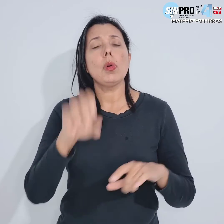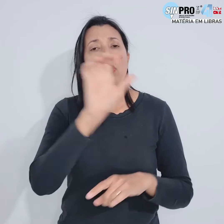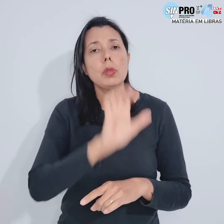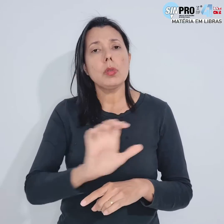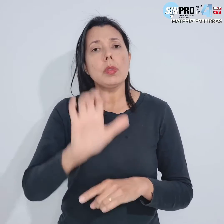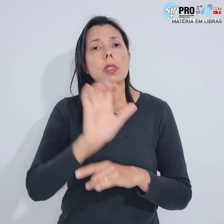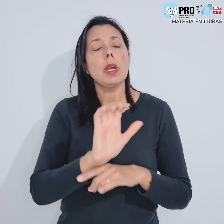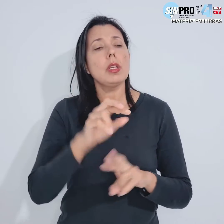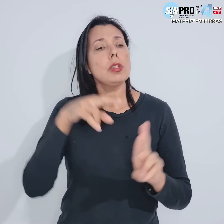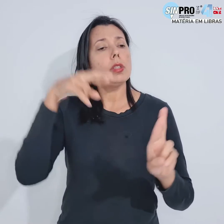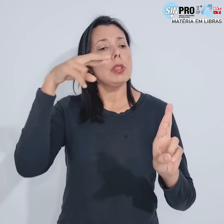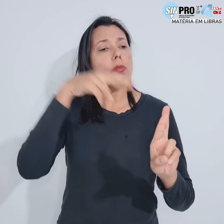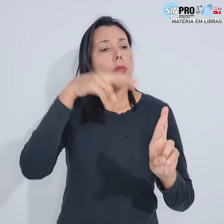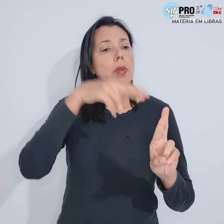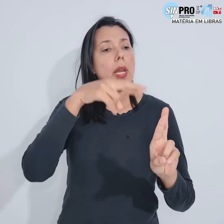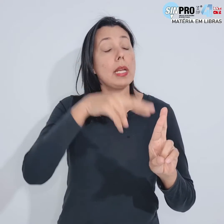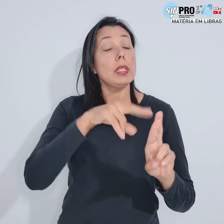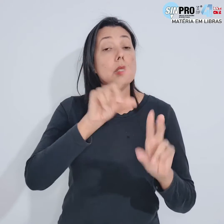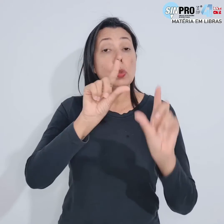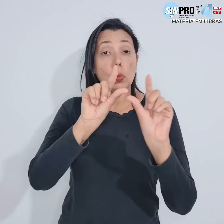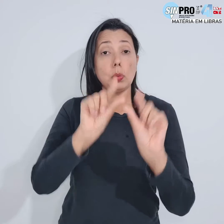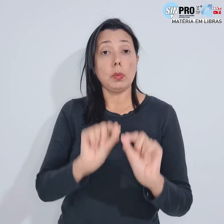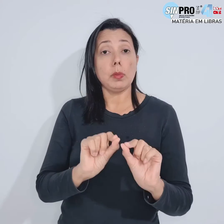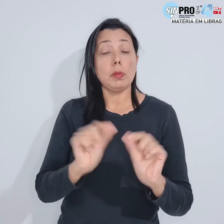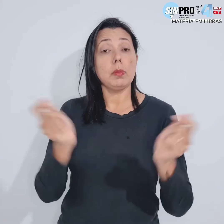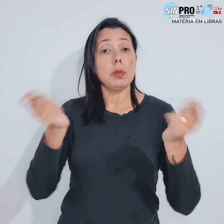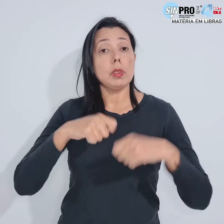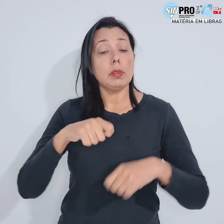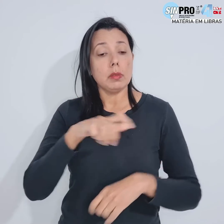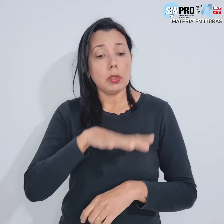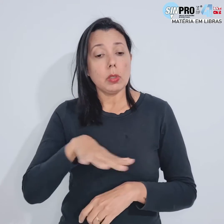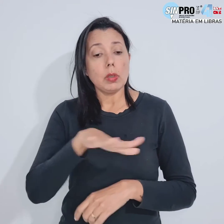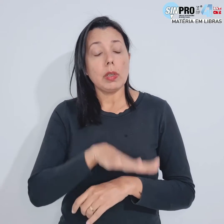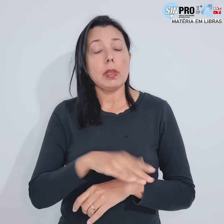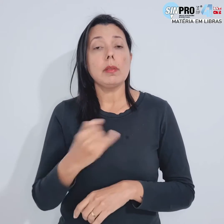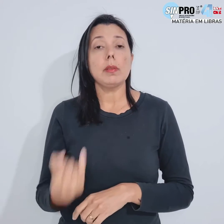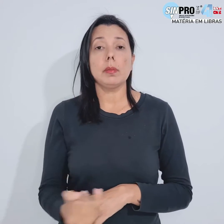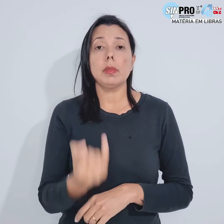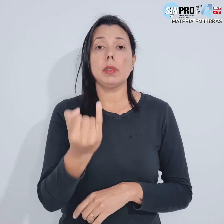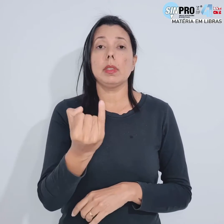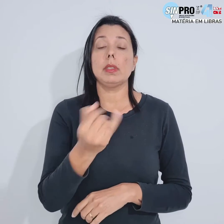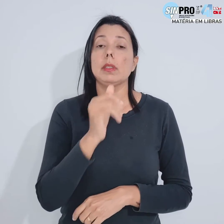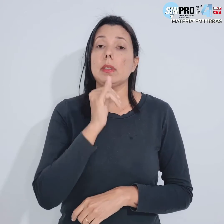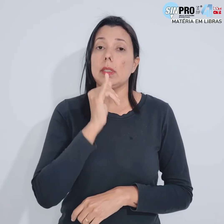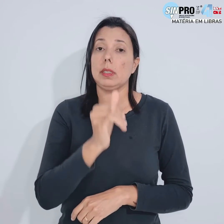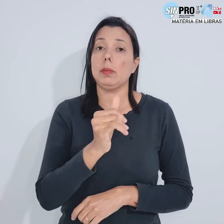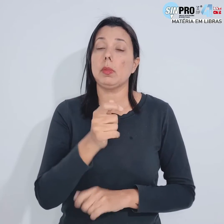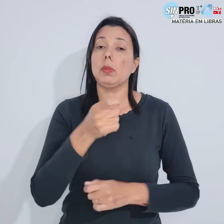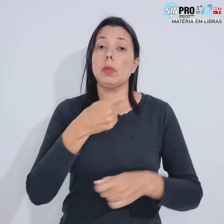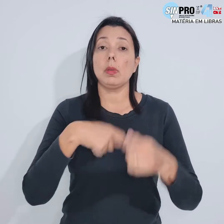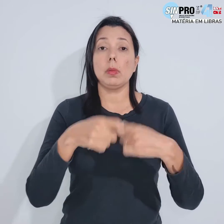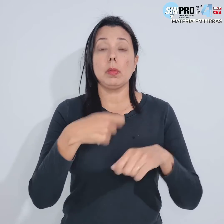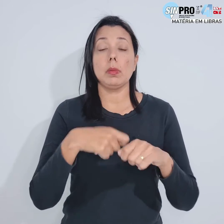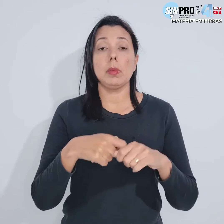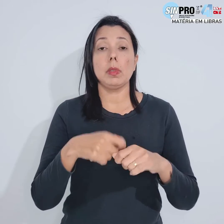Estado interferisse o mínimo possível em setores cruciais, exemplo da economia e de